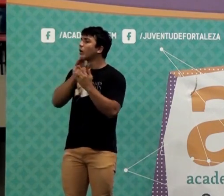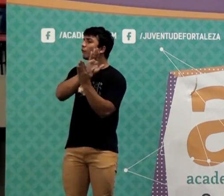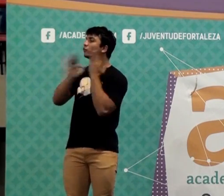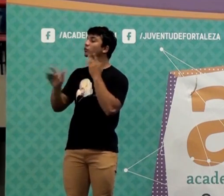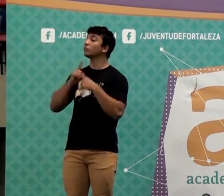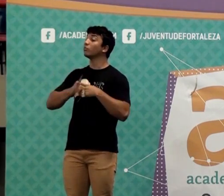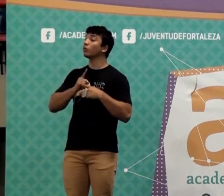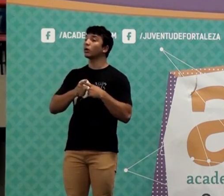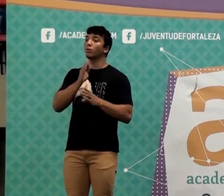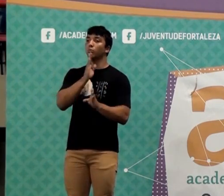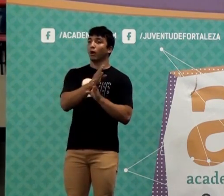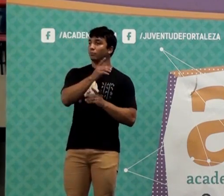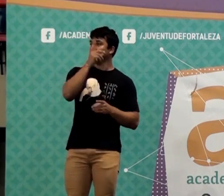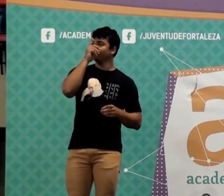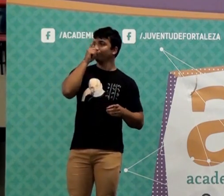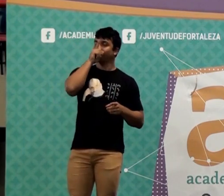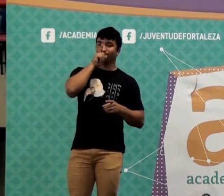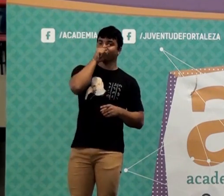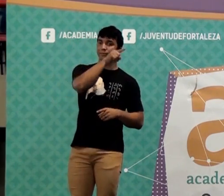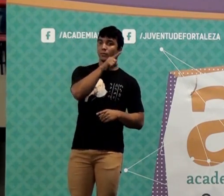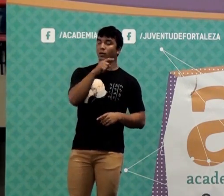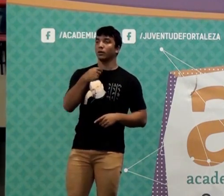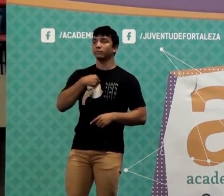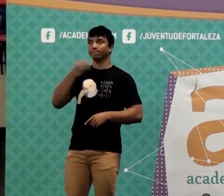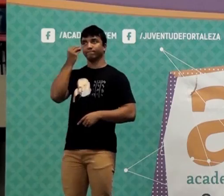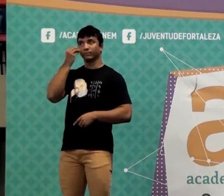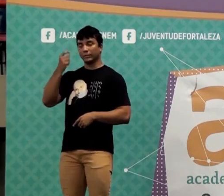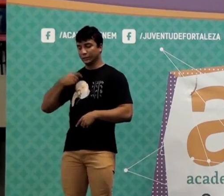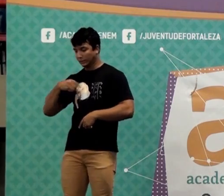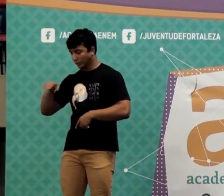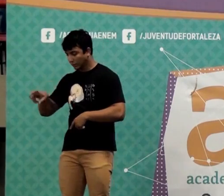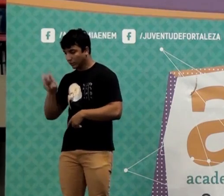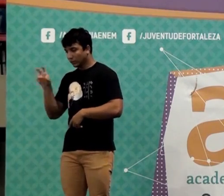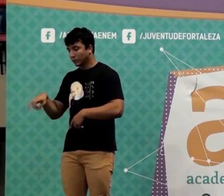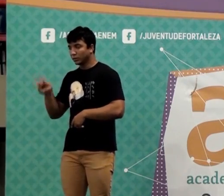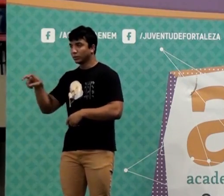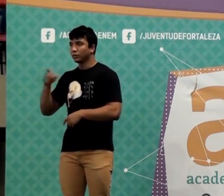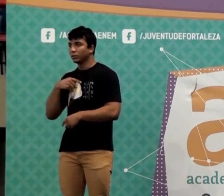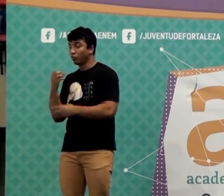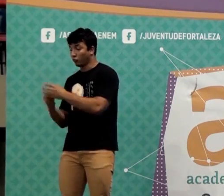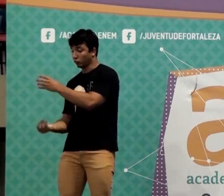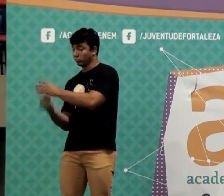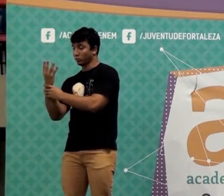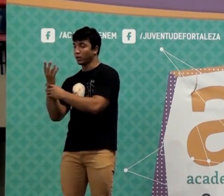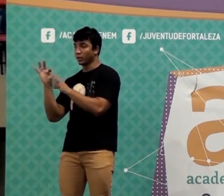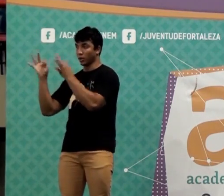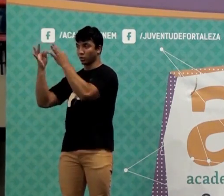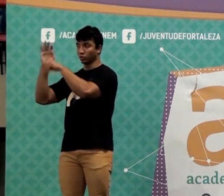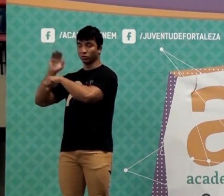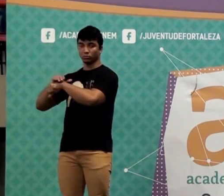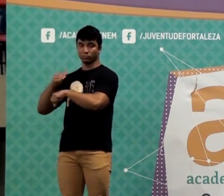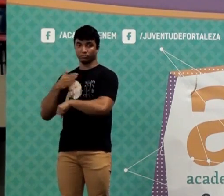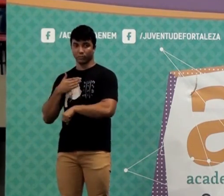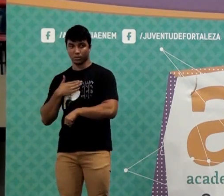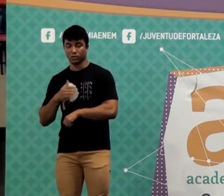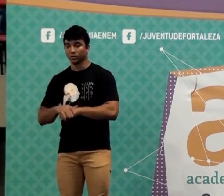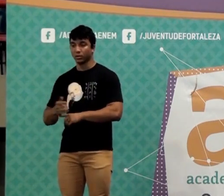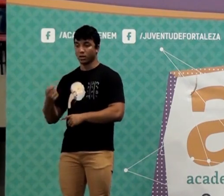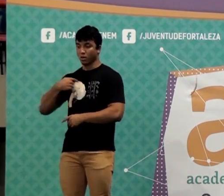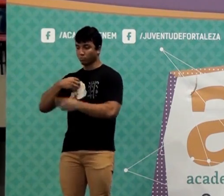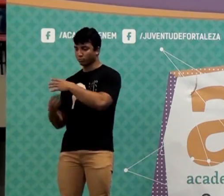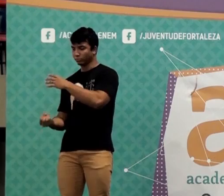vai aprender a fazer o seguinte, quer saber de uma coisa? Eu vou me virar. Tu vai aprender a produzir tua própria tecnologia, tu vai ter que aprender a